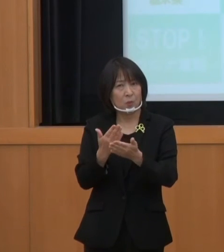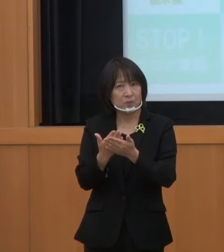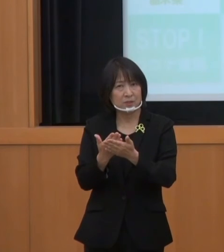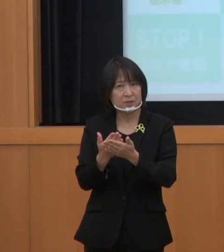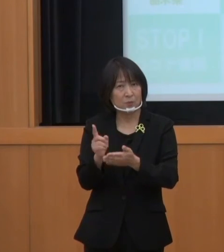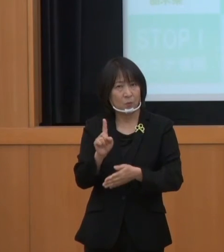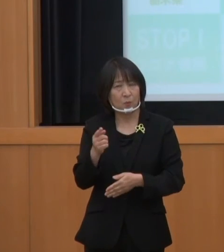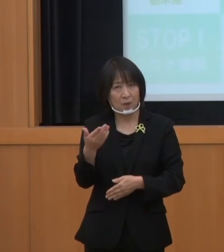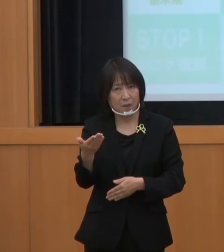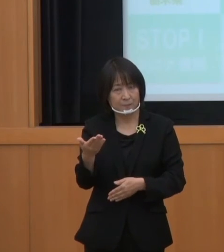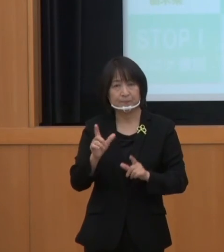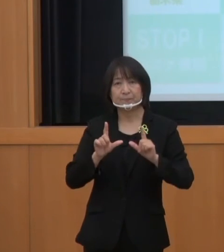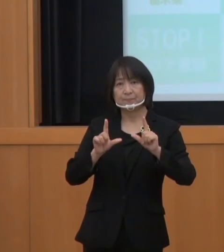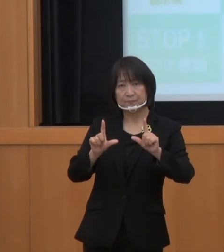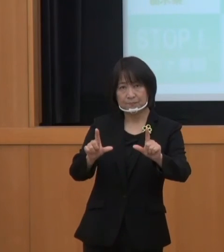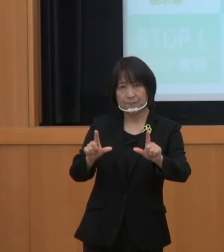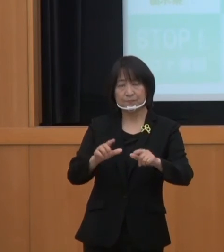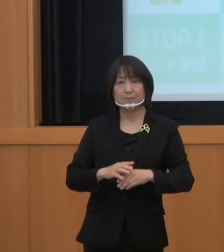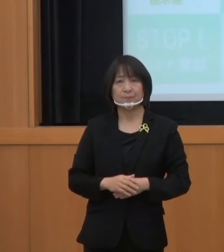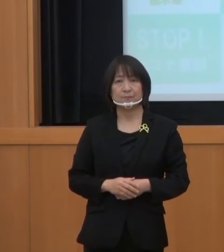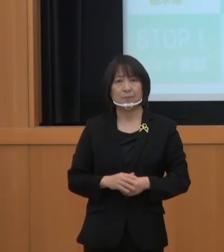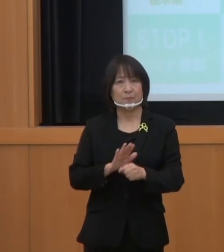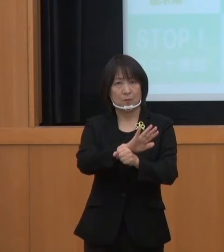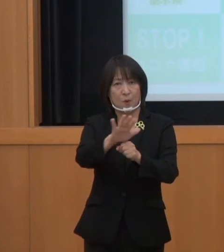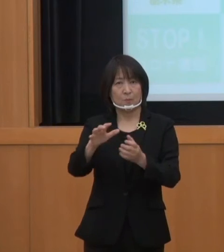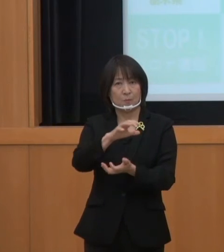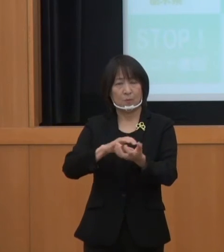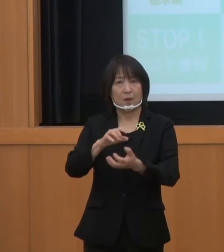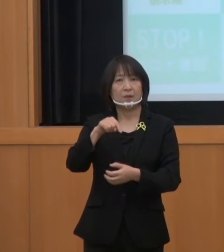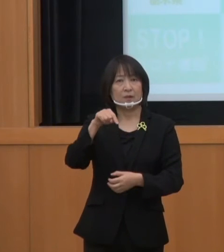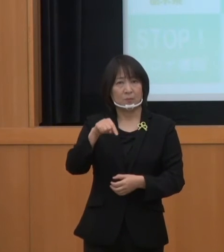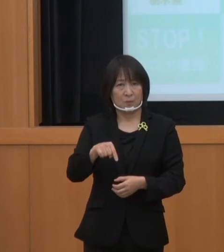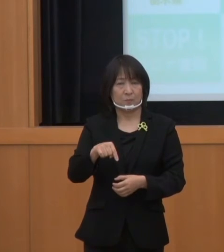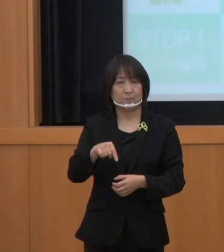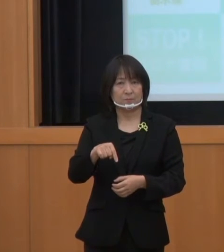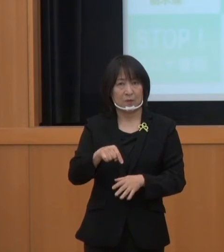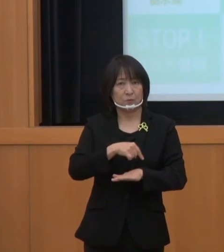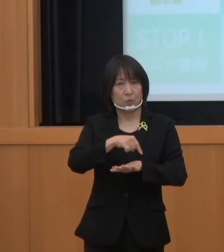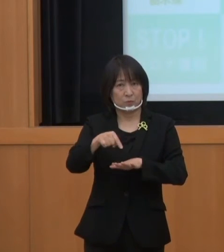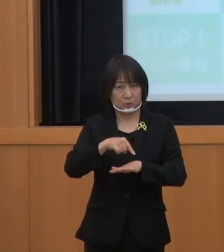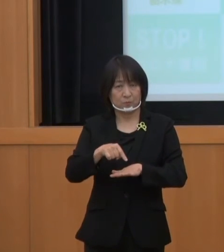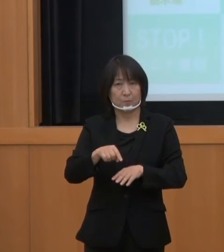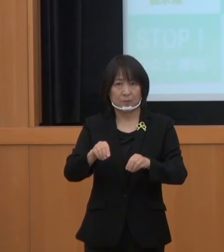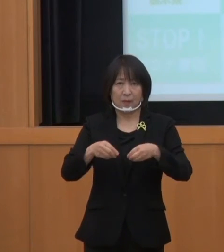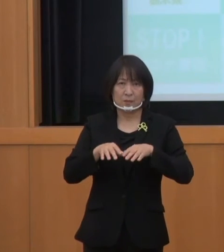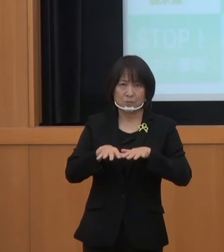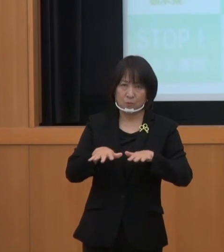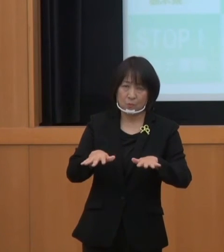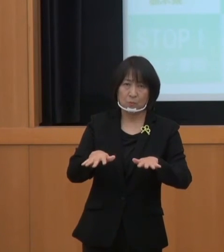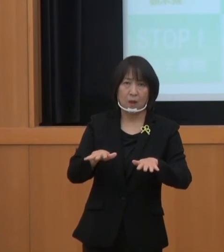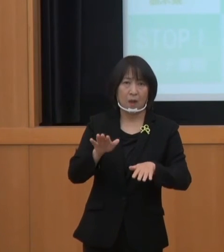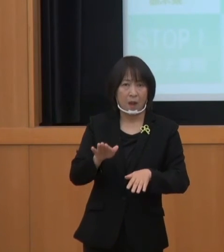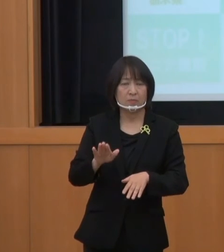コロナ禍にあっても、このような感染状況、栃木県内における感染状況にあっても、